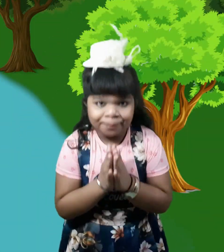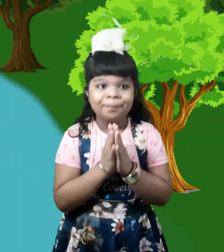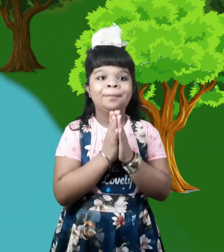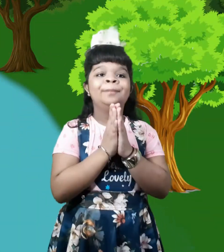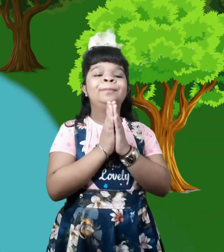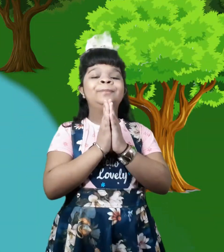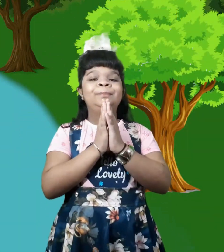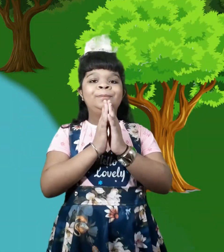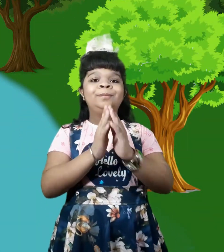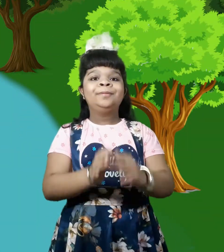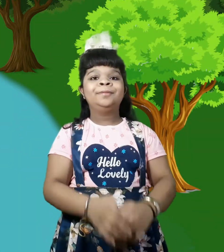नमस्ते।